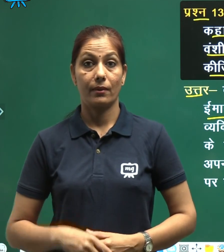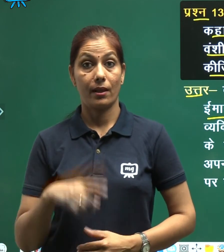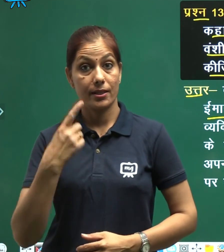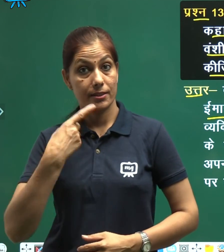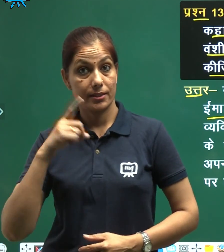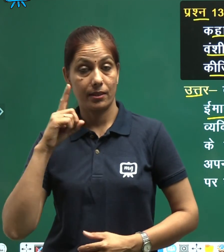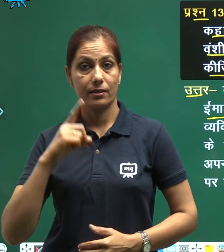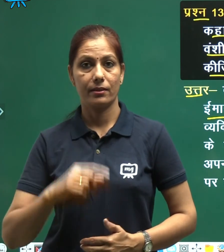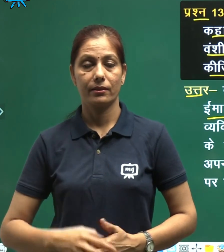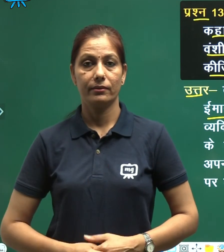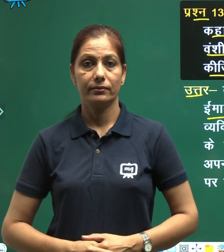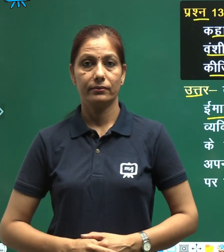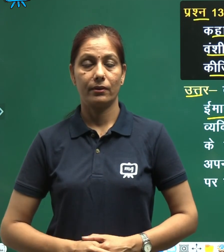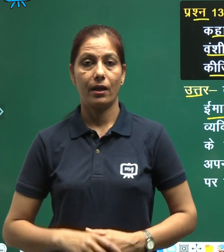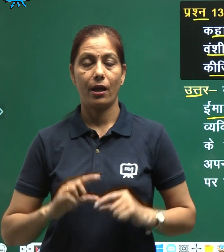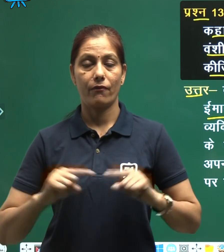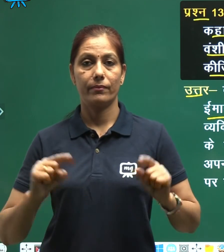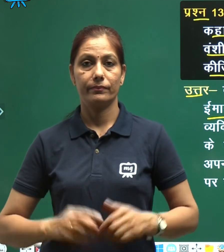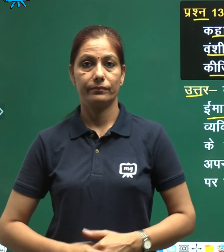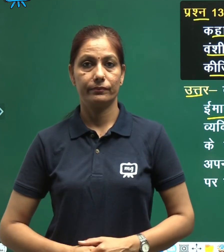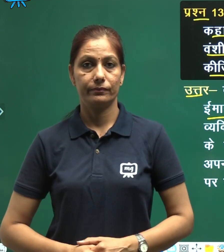ईमानदार एवं